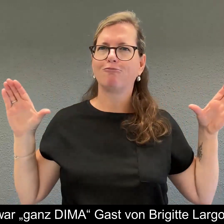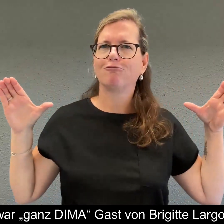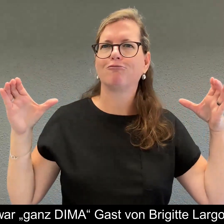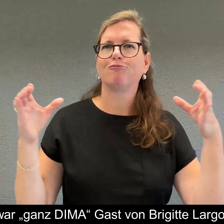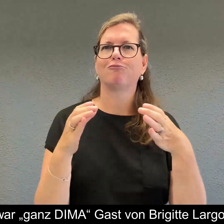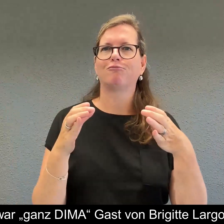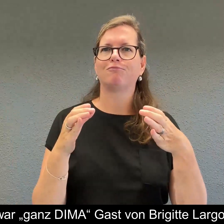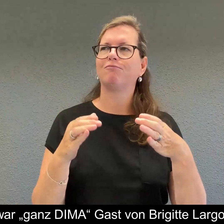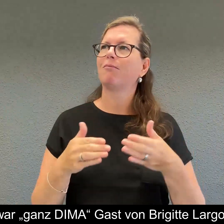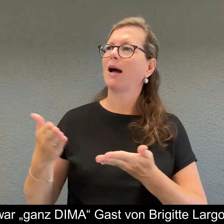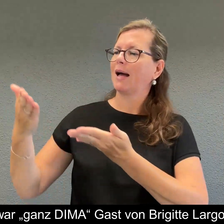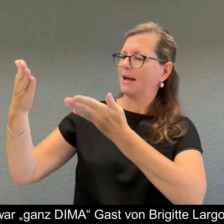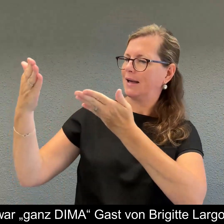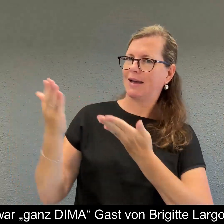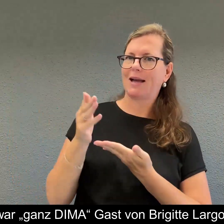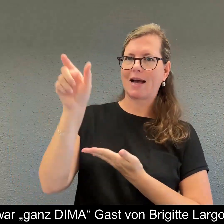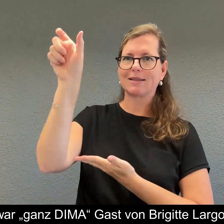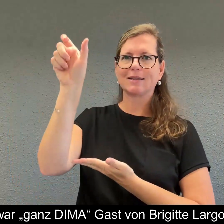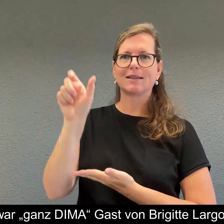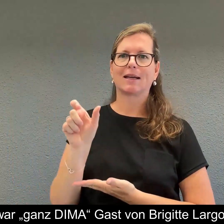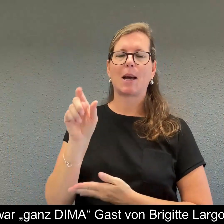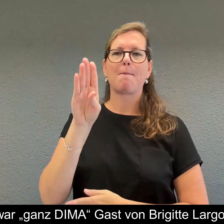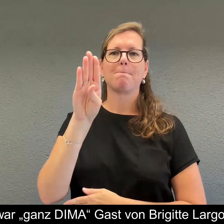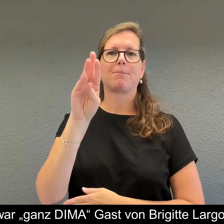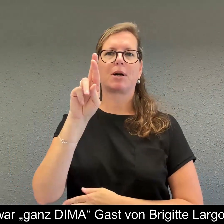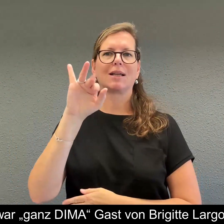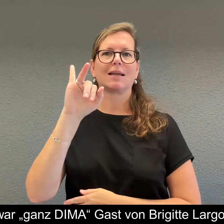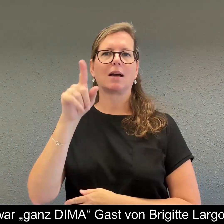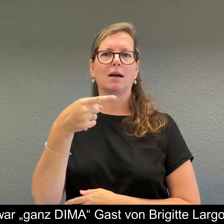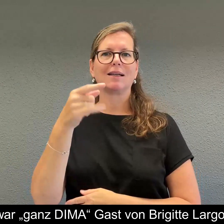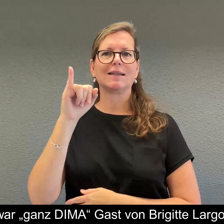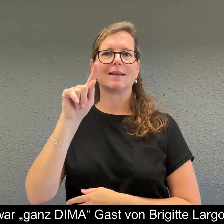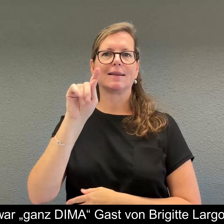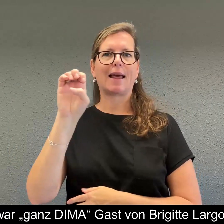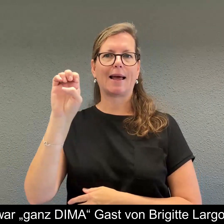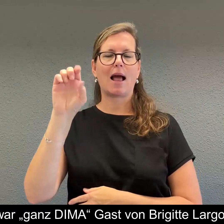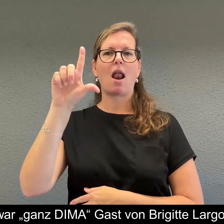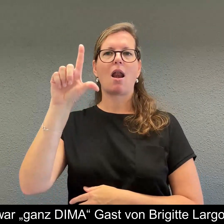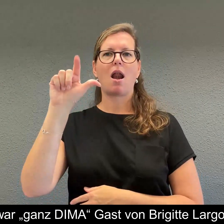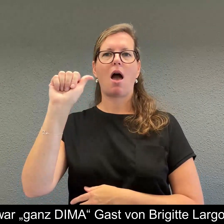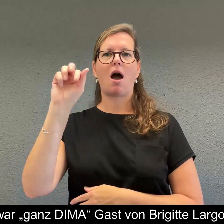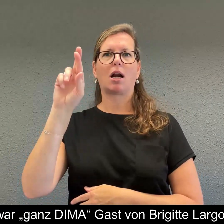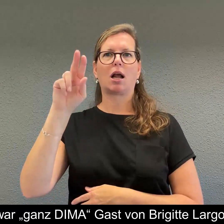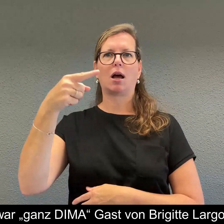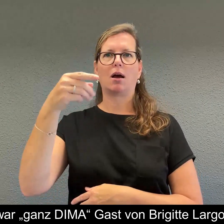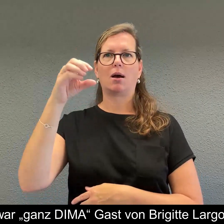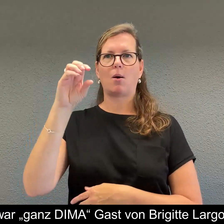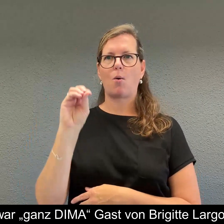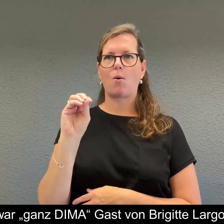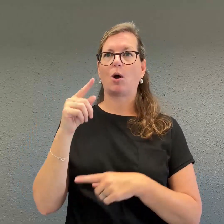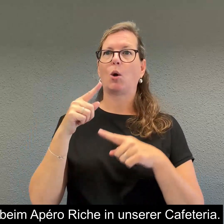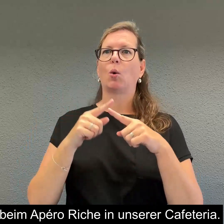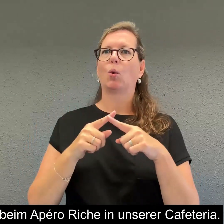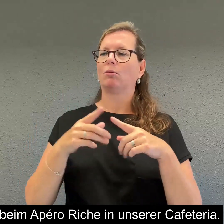Gast von Brigitte Largo beim